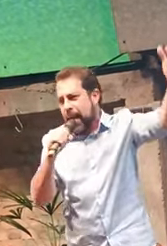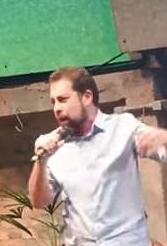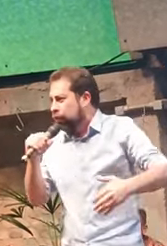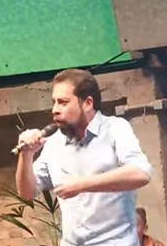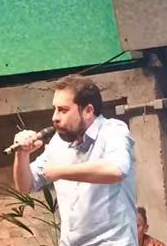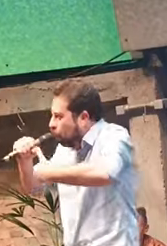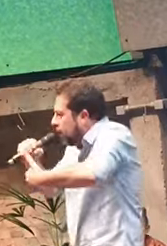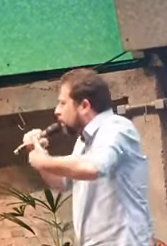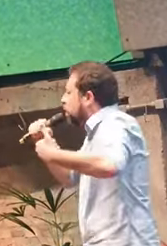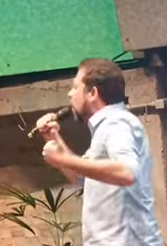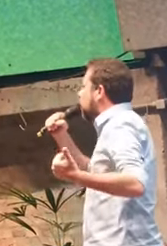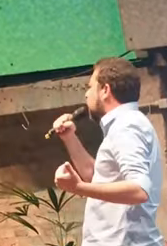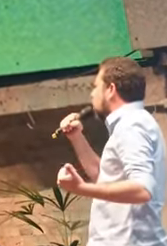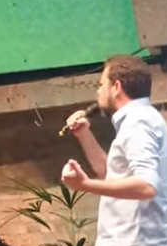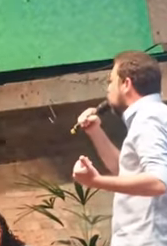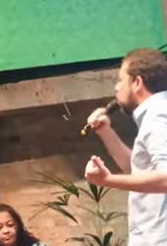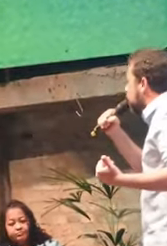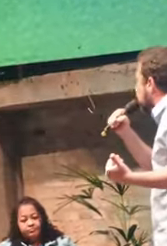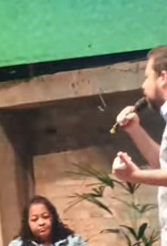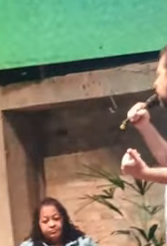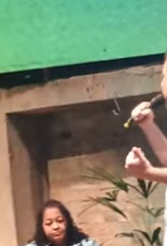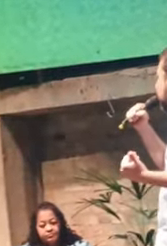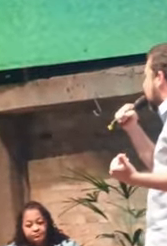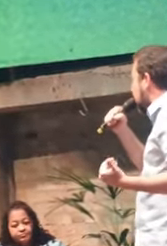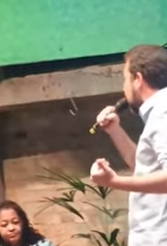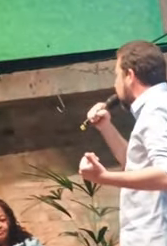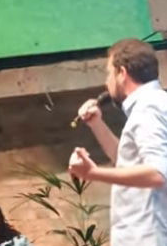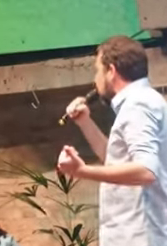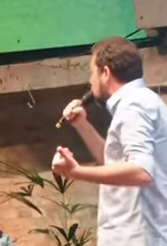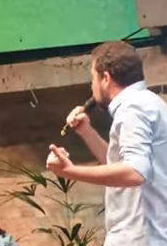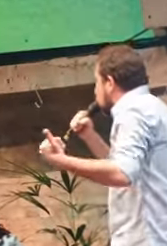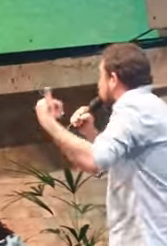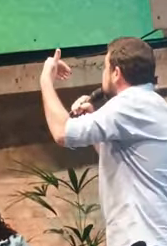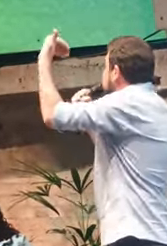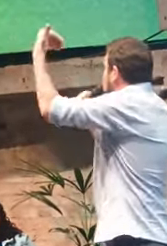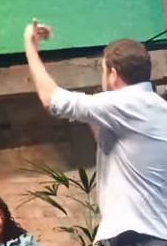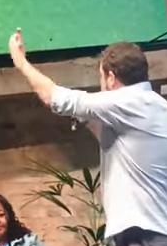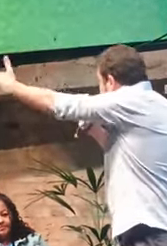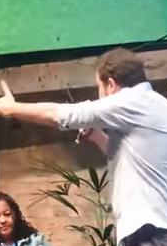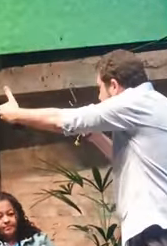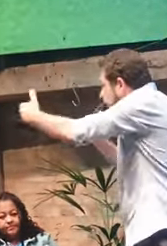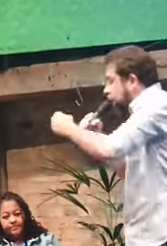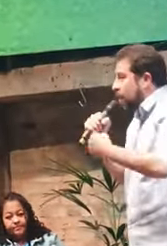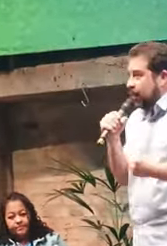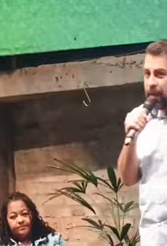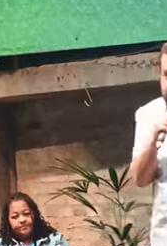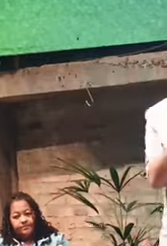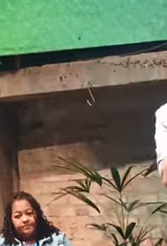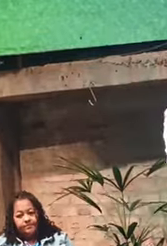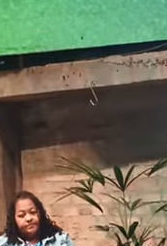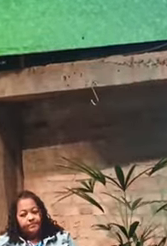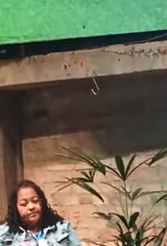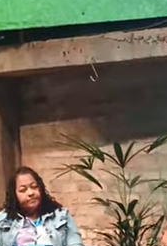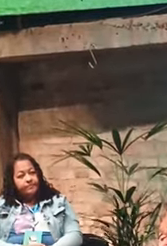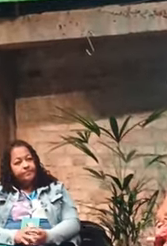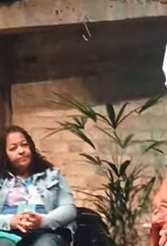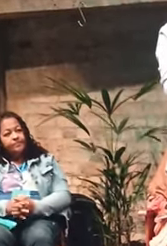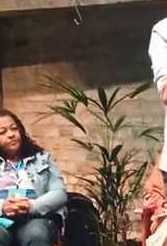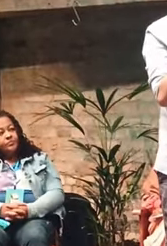em Parelheiros. Olha o potencial de agricultura urbana e familiar. Olha o que nós temos em algumas partes de São Mateus.